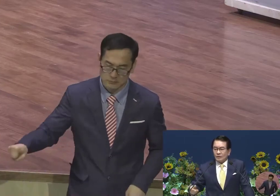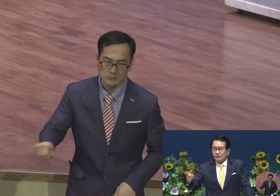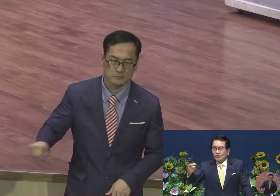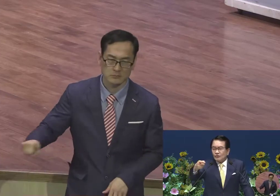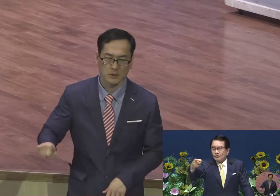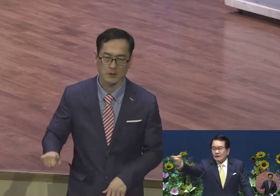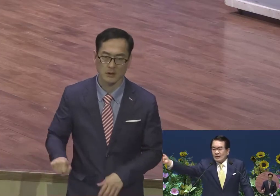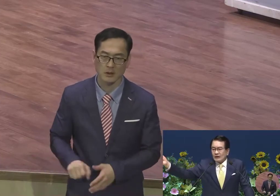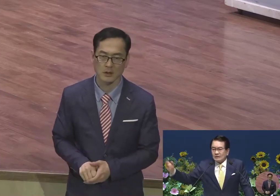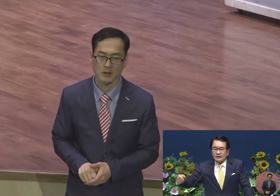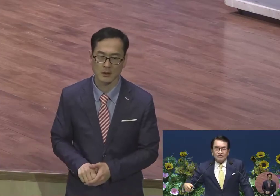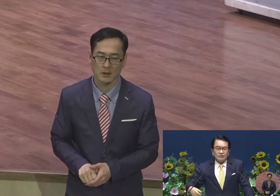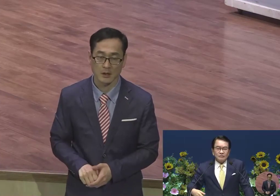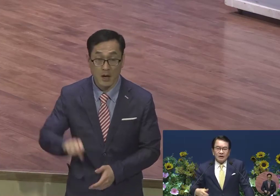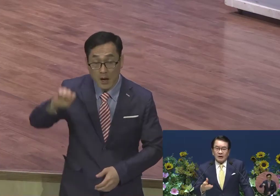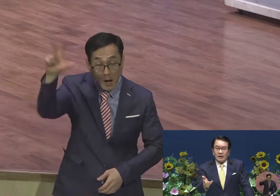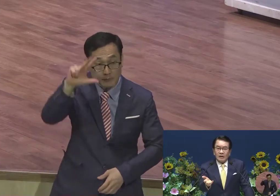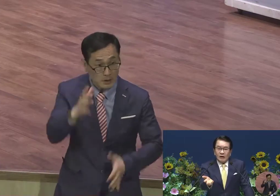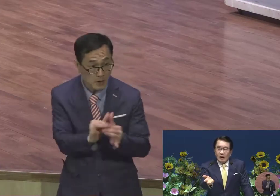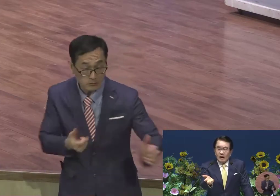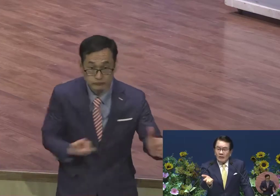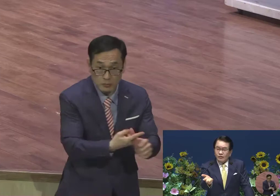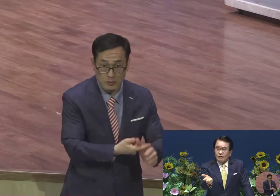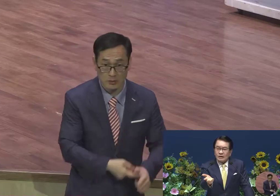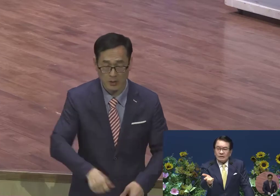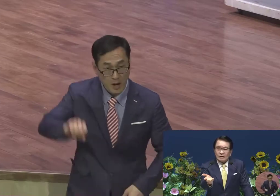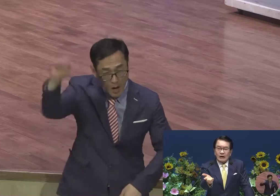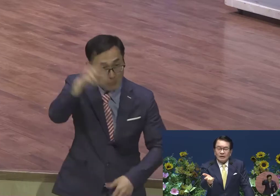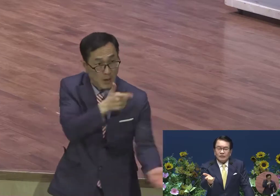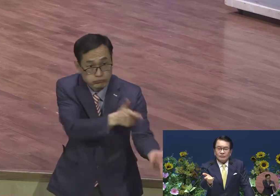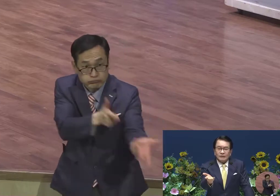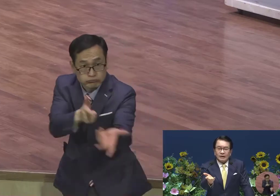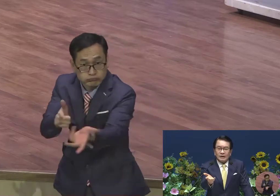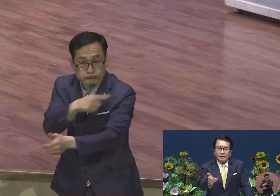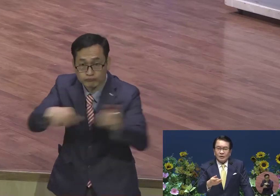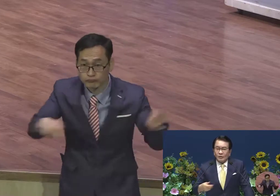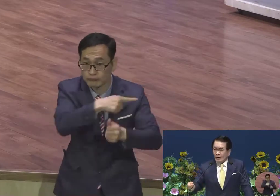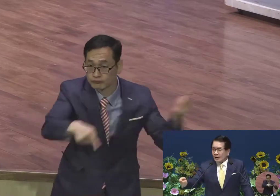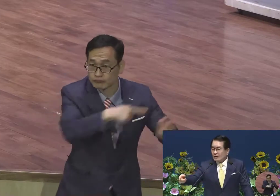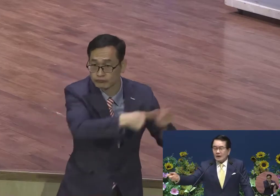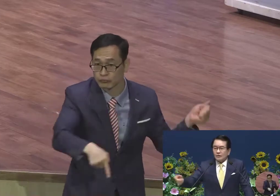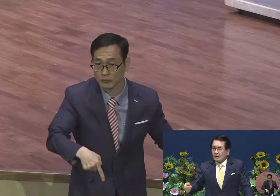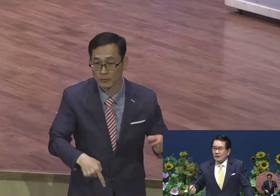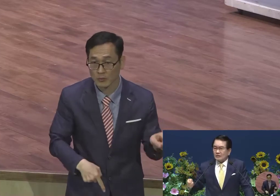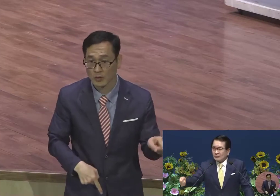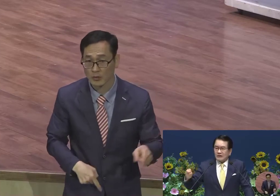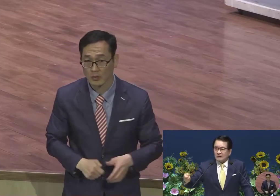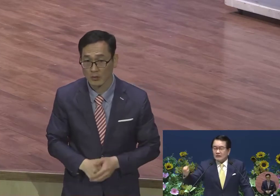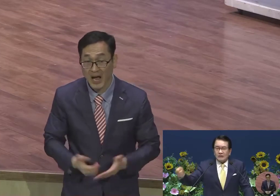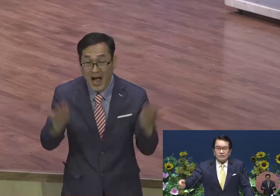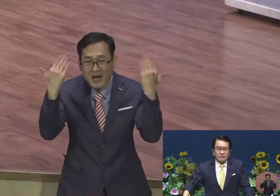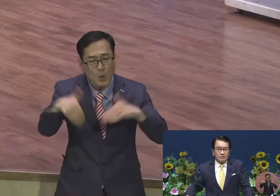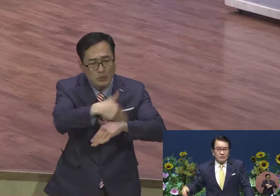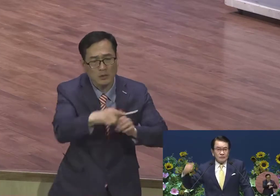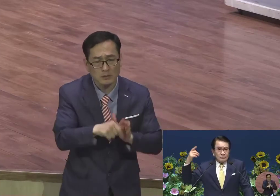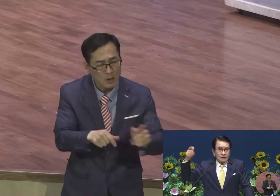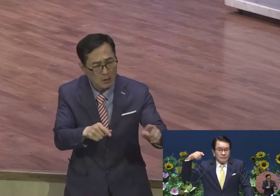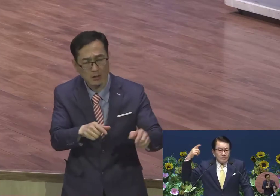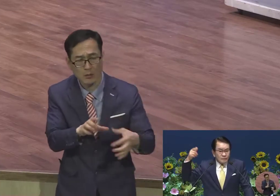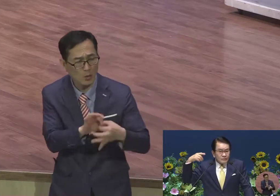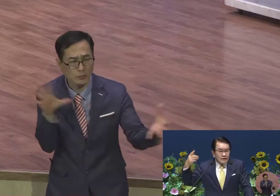왜 총으로 딱 사 죽입니까 아무런 관계도 없는데 왜 애들 학교 간 데 가서 막 찔러가